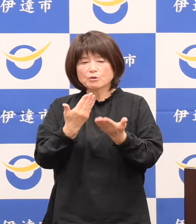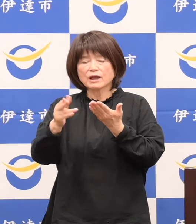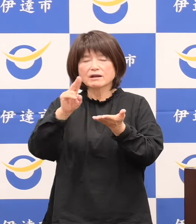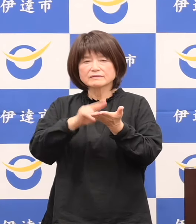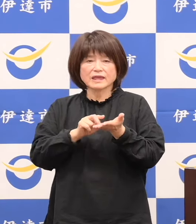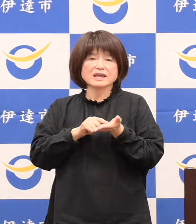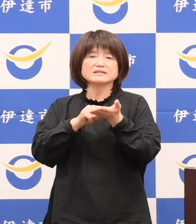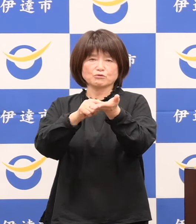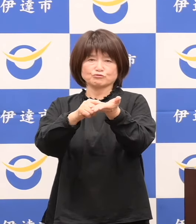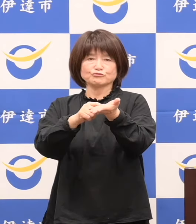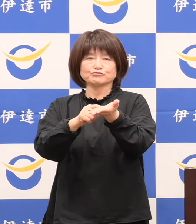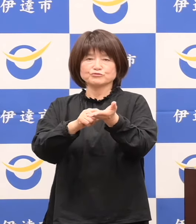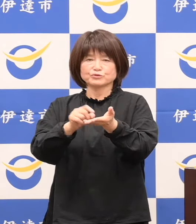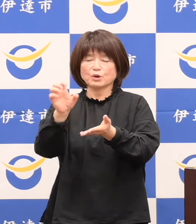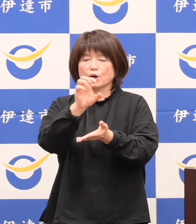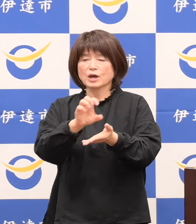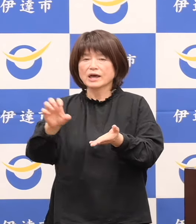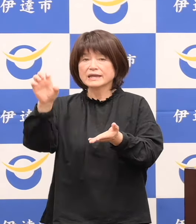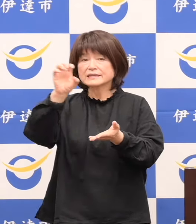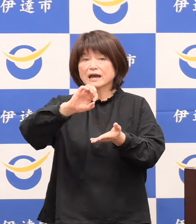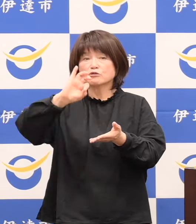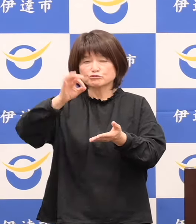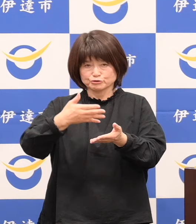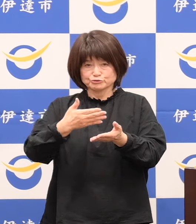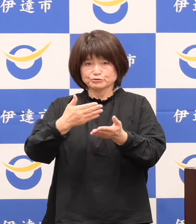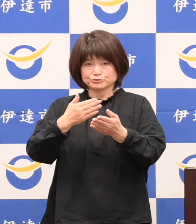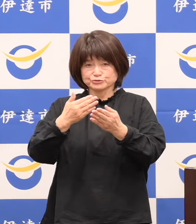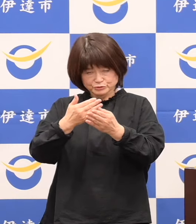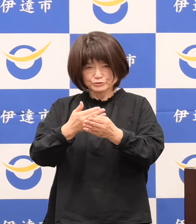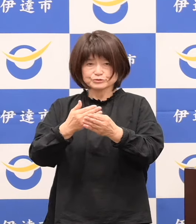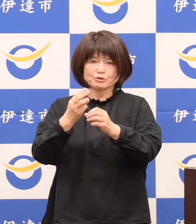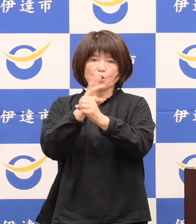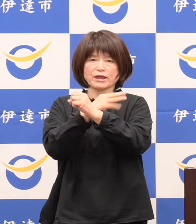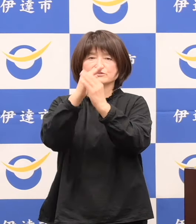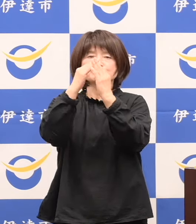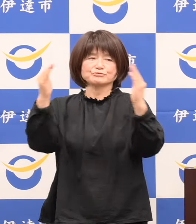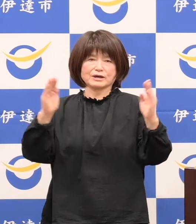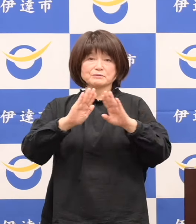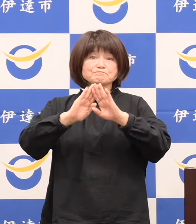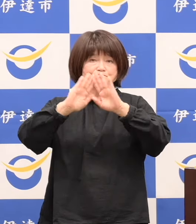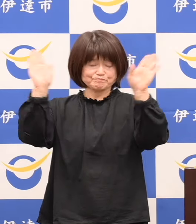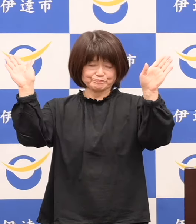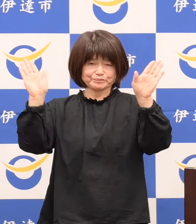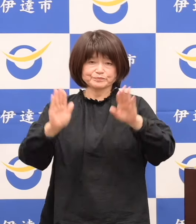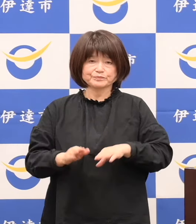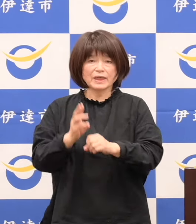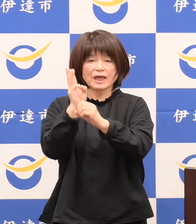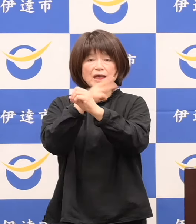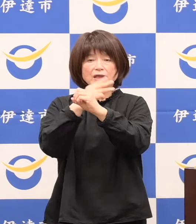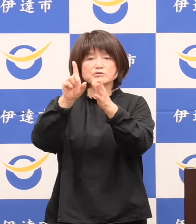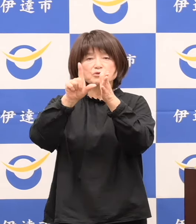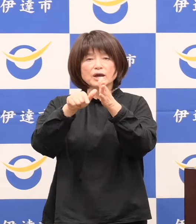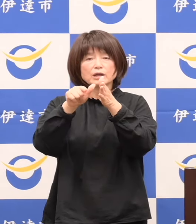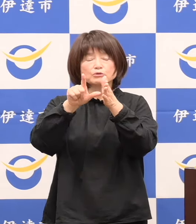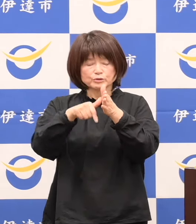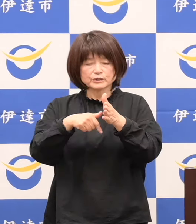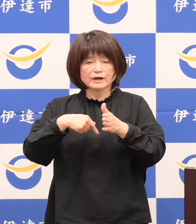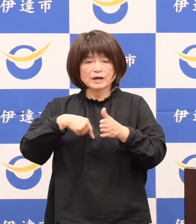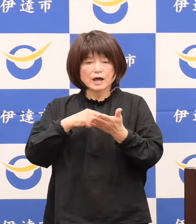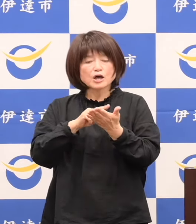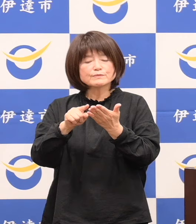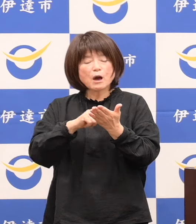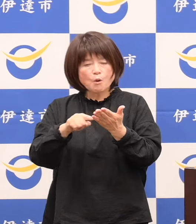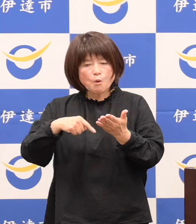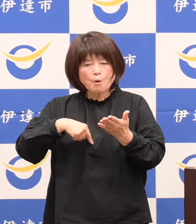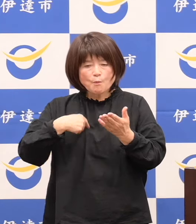e-tax 研修会を伊達市で初めて開催をいたします。 研修会ではスマートフォンとマイ